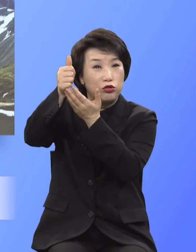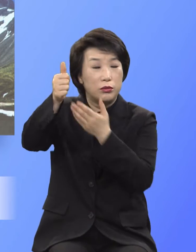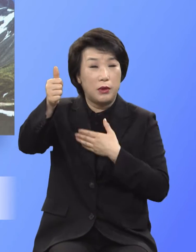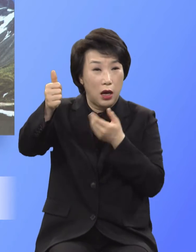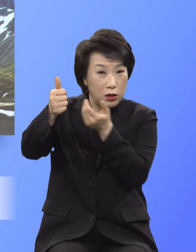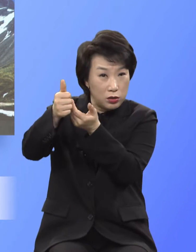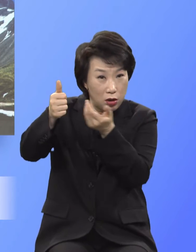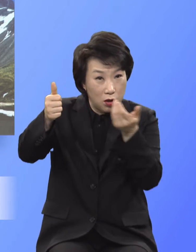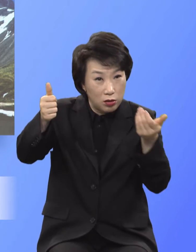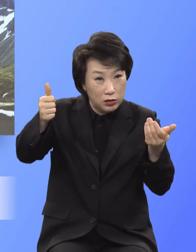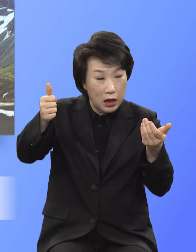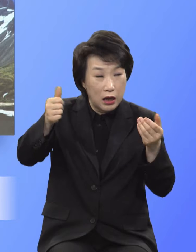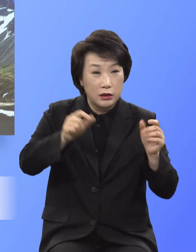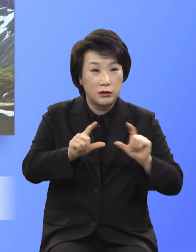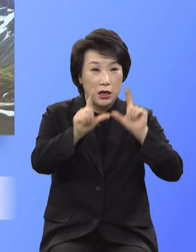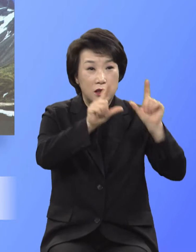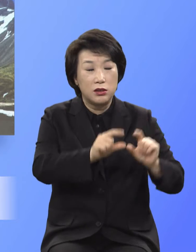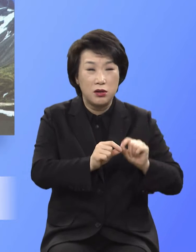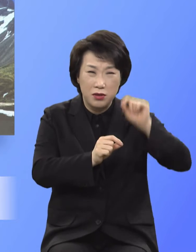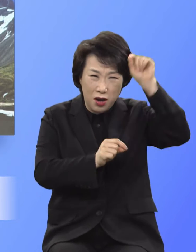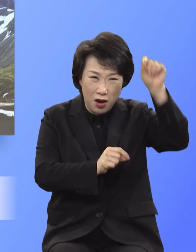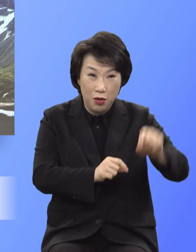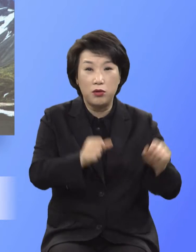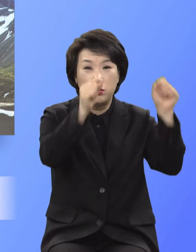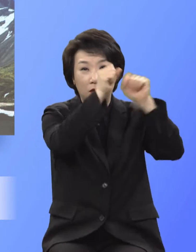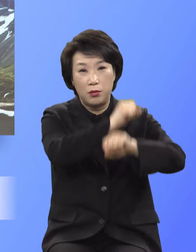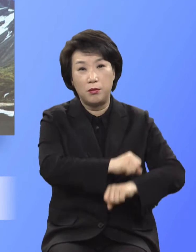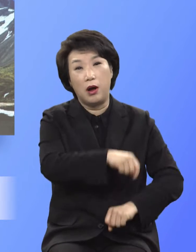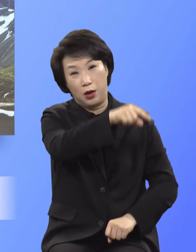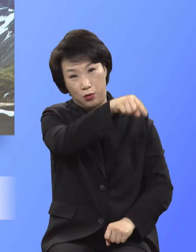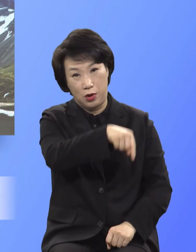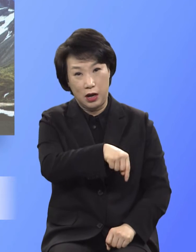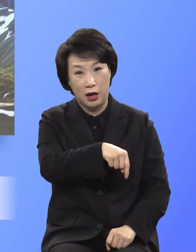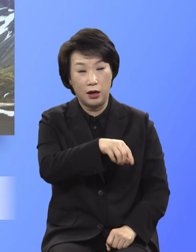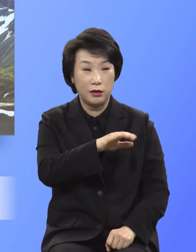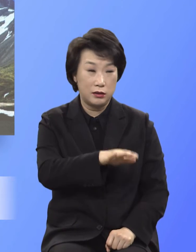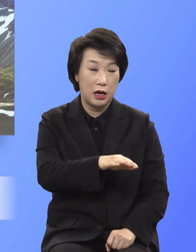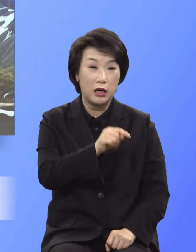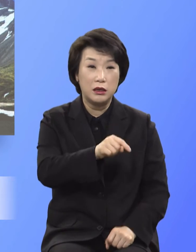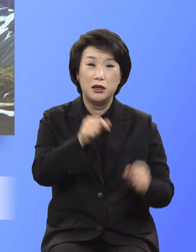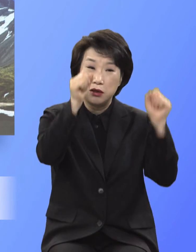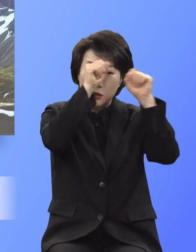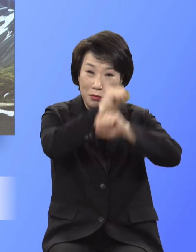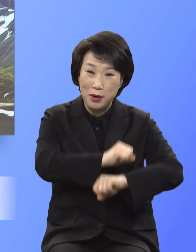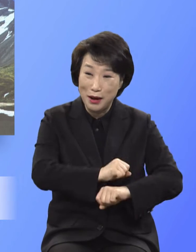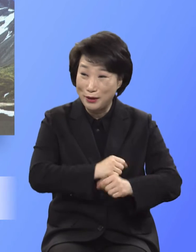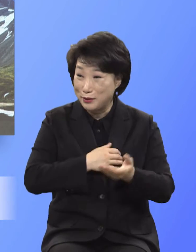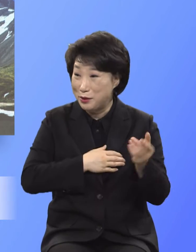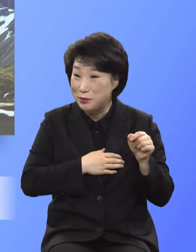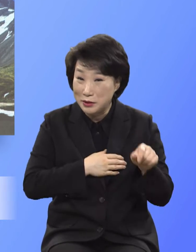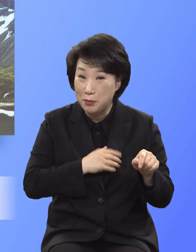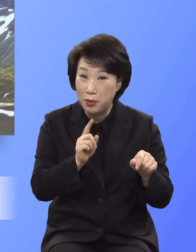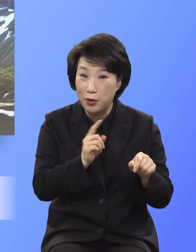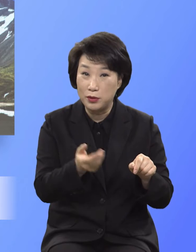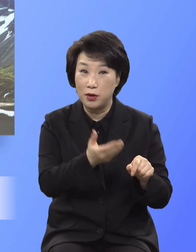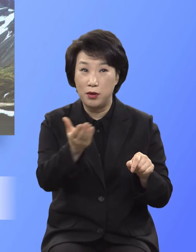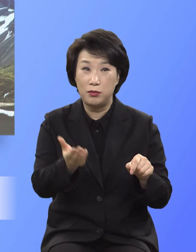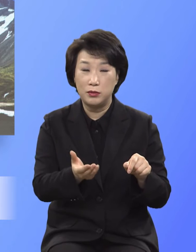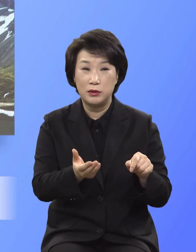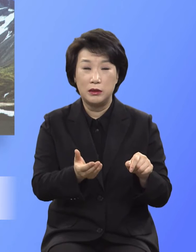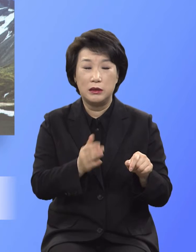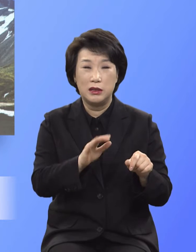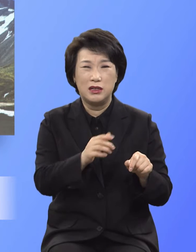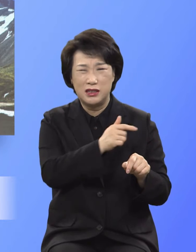떠나 영원히 멸망하게 되었을 때, 이 멸망이란 말은